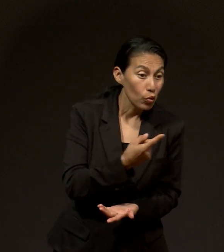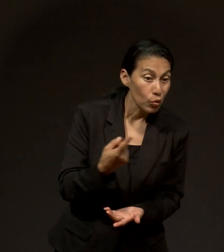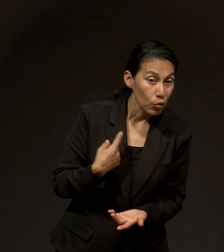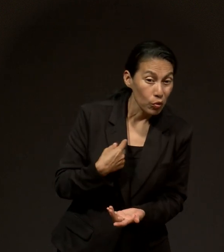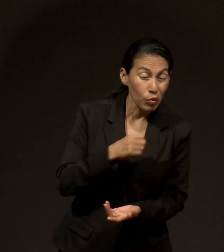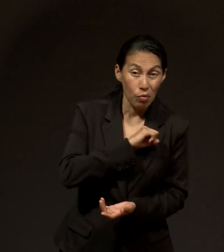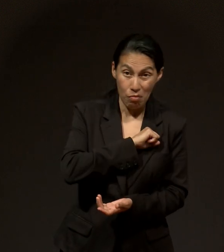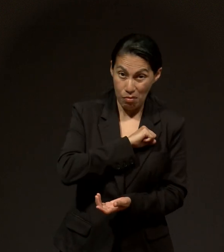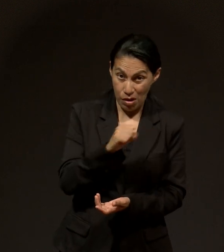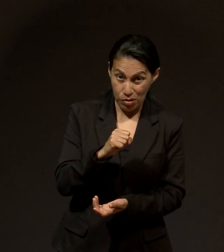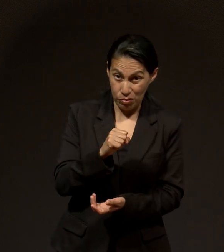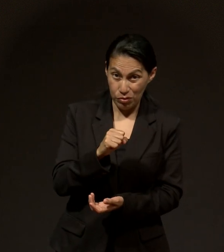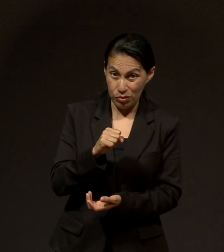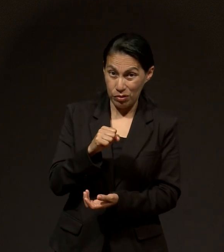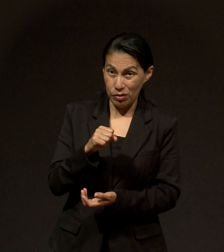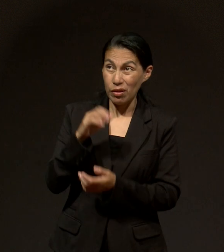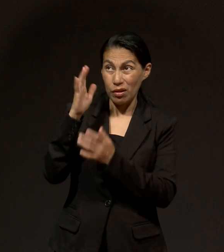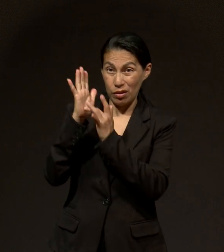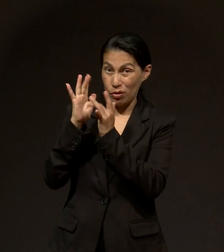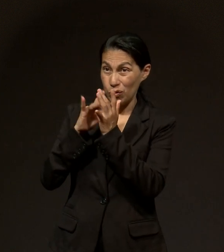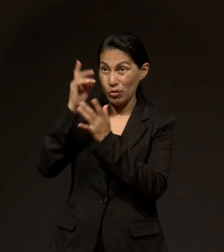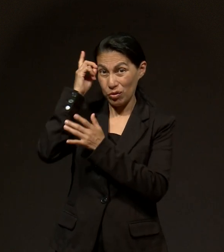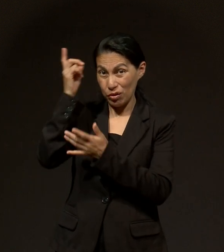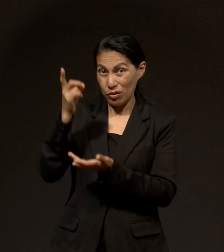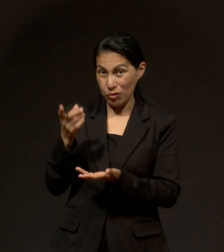nosotros, siendo malos, dijo Jesús,